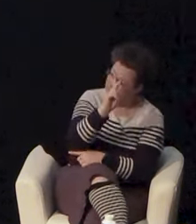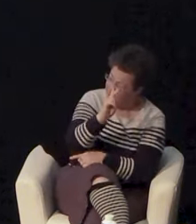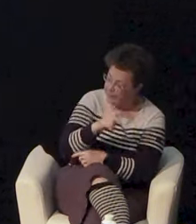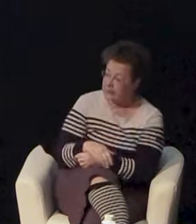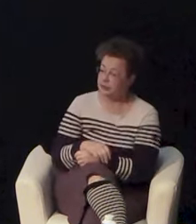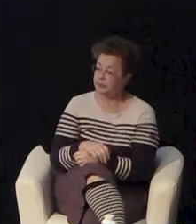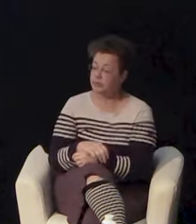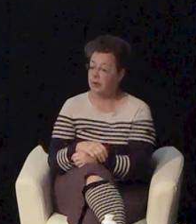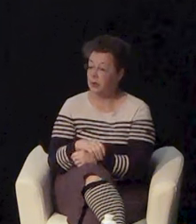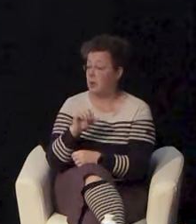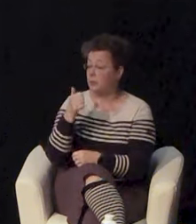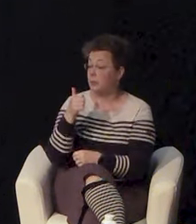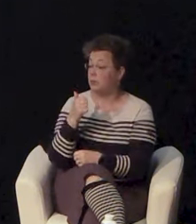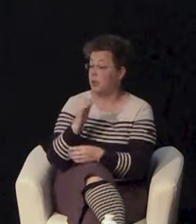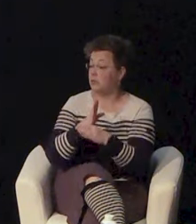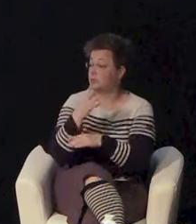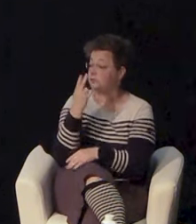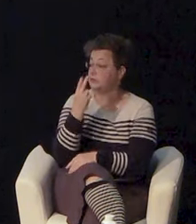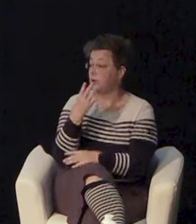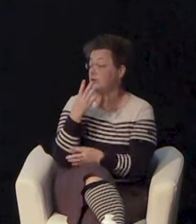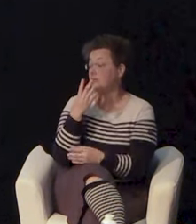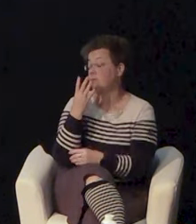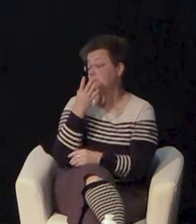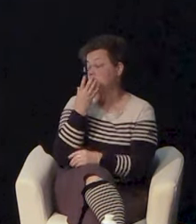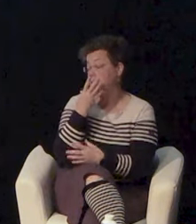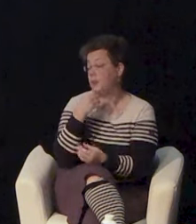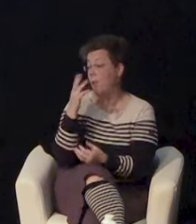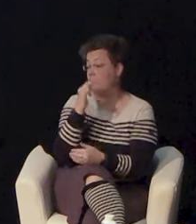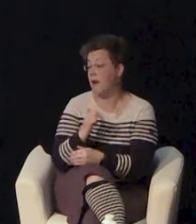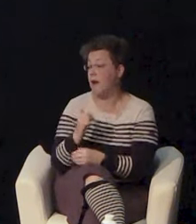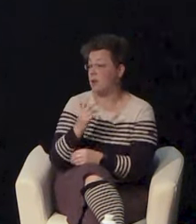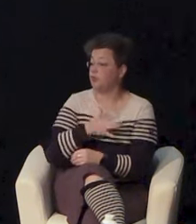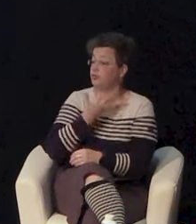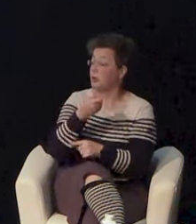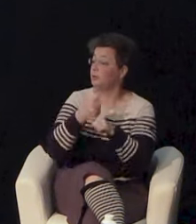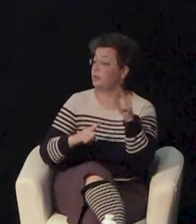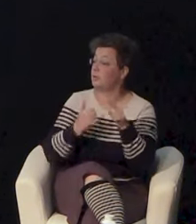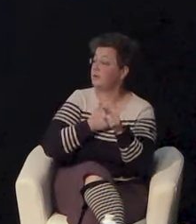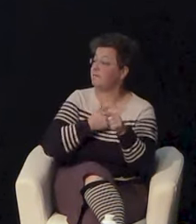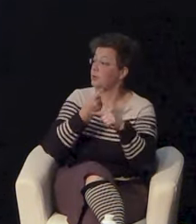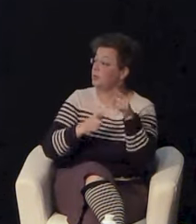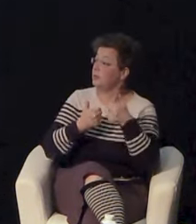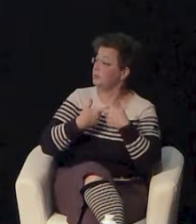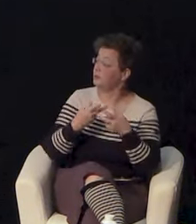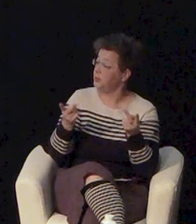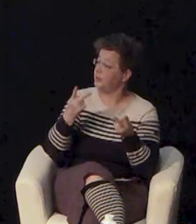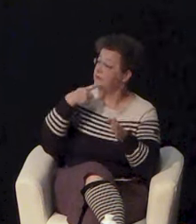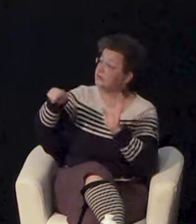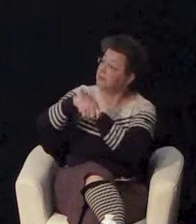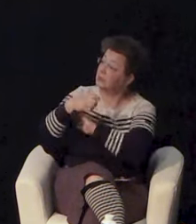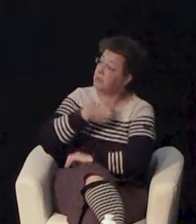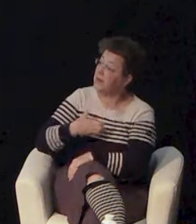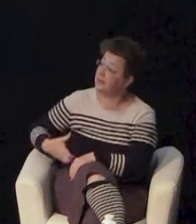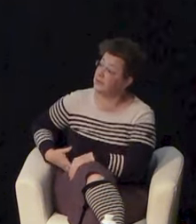1999 aux Beaux-Arts et à l'université Jean Jaurès. J'ai aussi fait des études à Paris. Et donc aux Beaux-Arts,